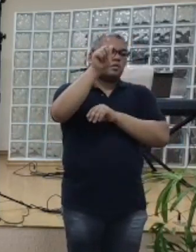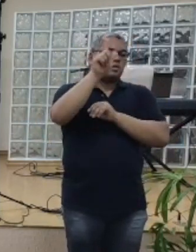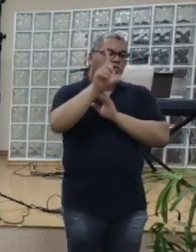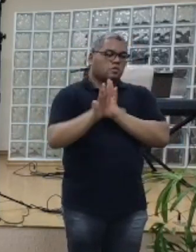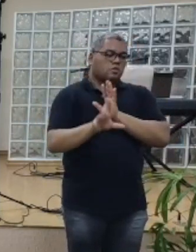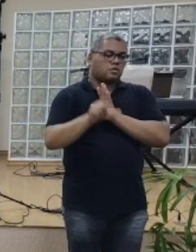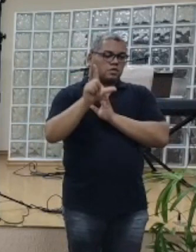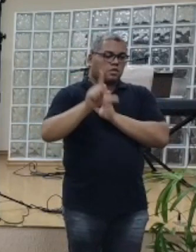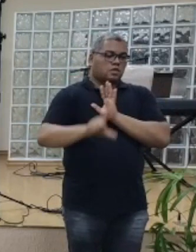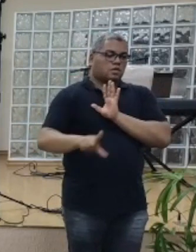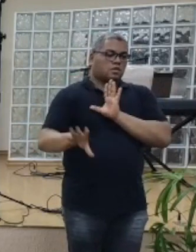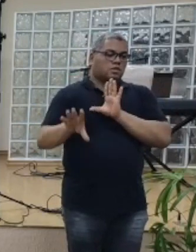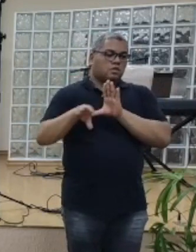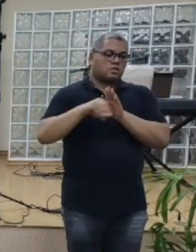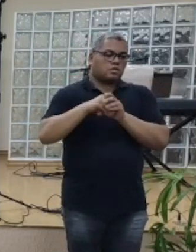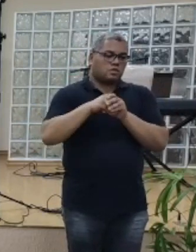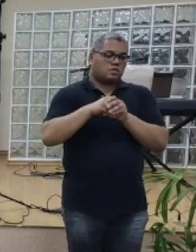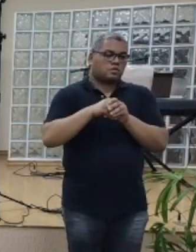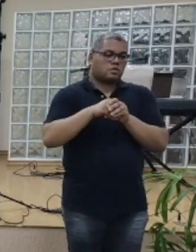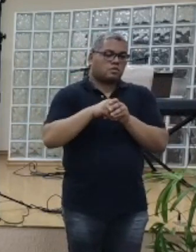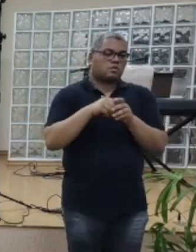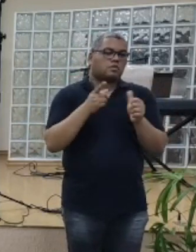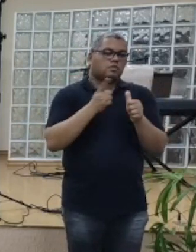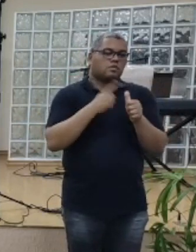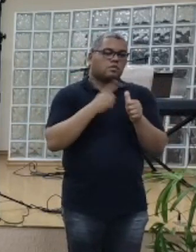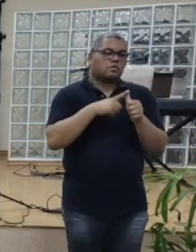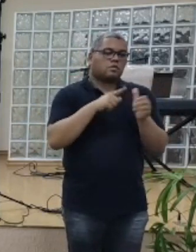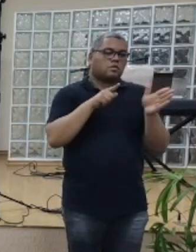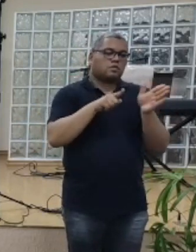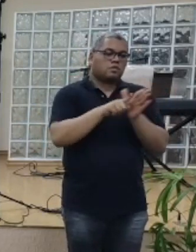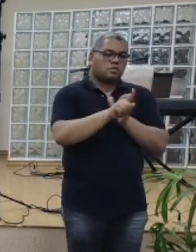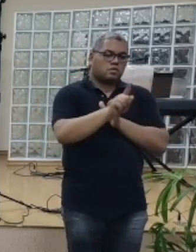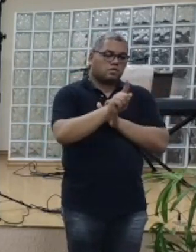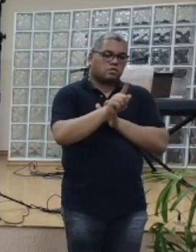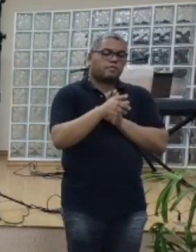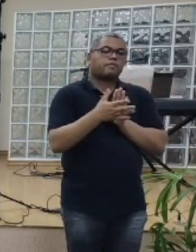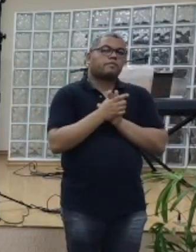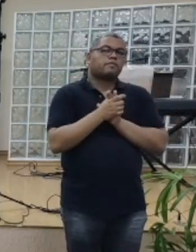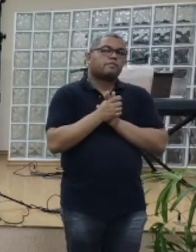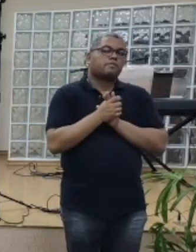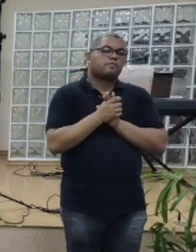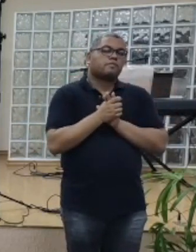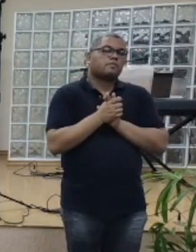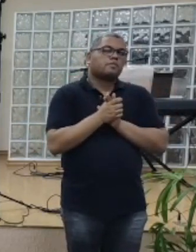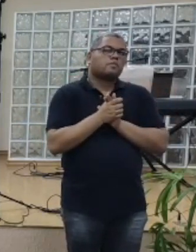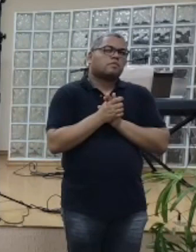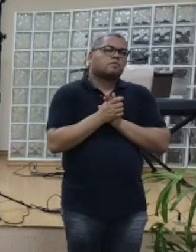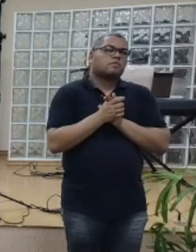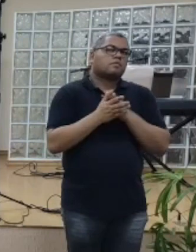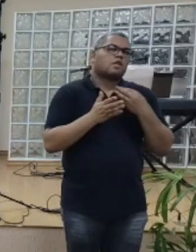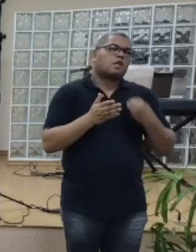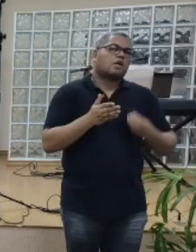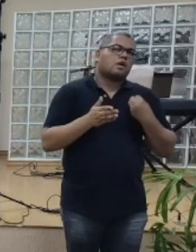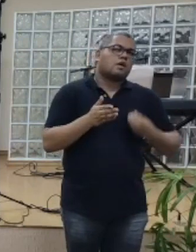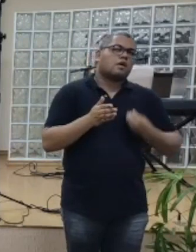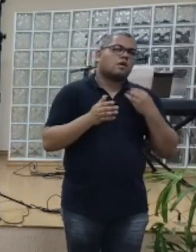você refletisse é: como temos levado a vida cristã?